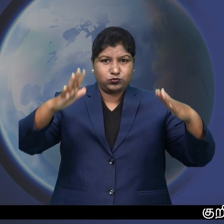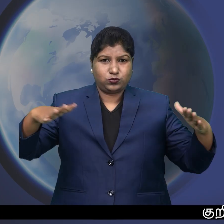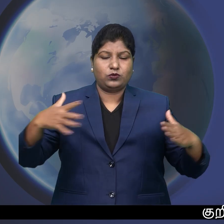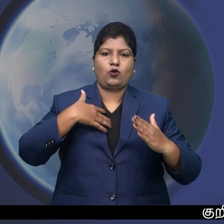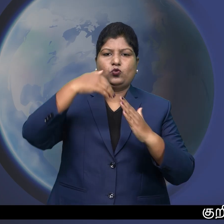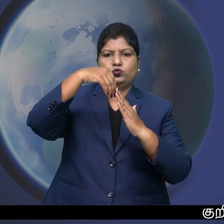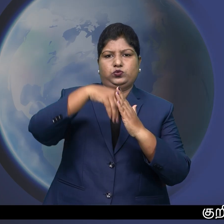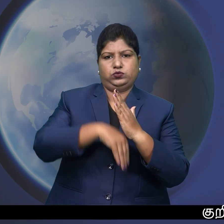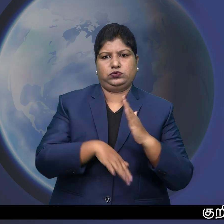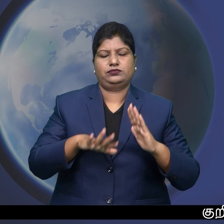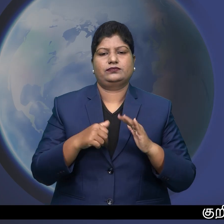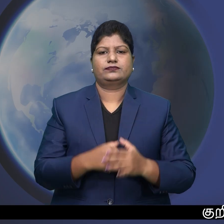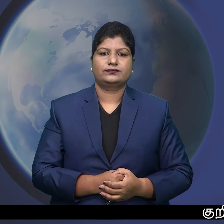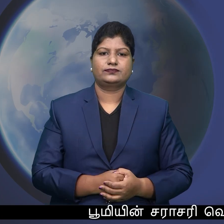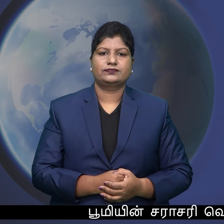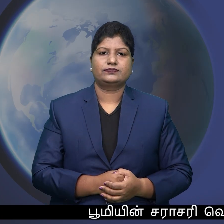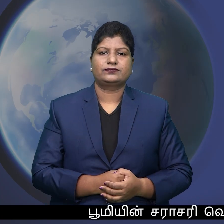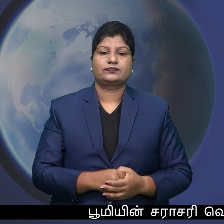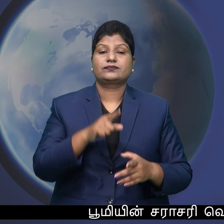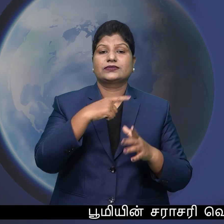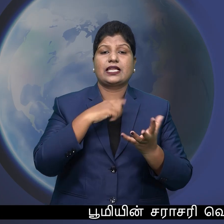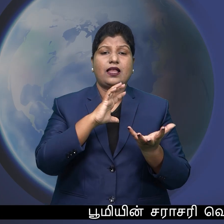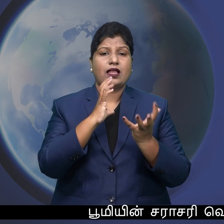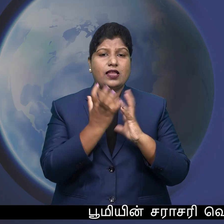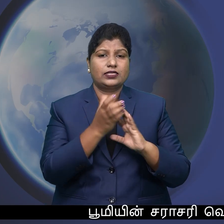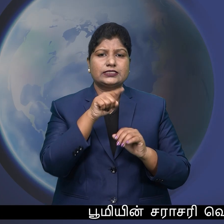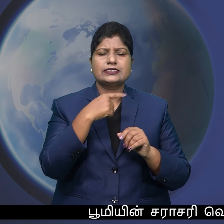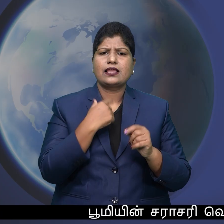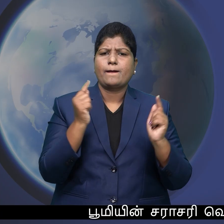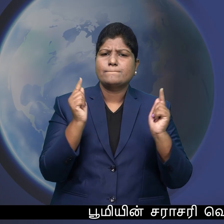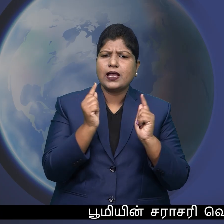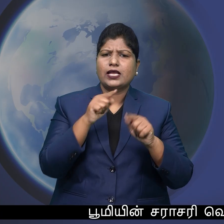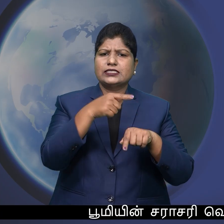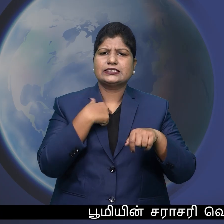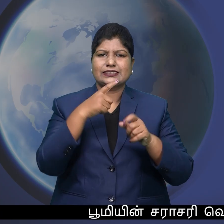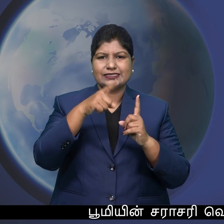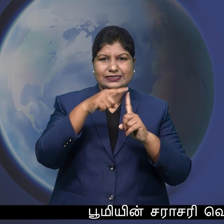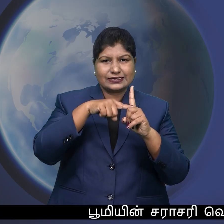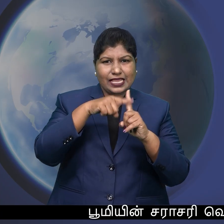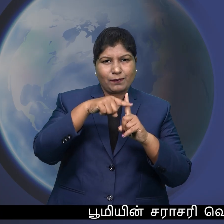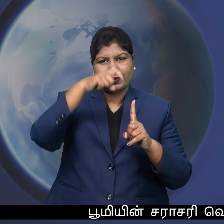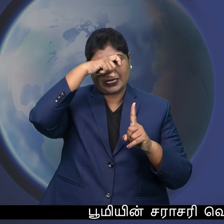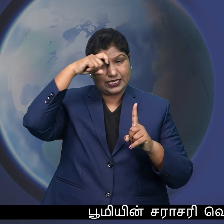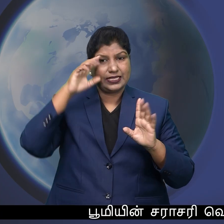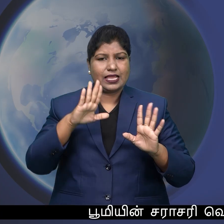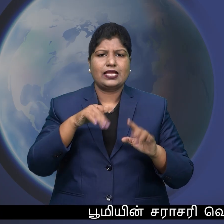பூமியின் சராசரி வெப்பநிலை சுமார் 0.8 டிகிரி